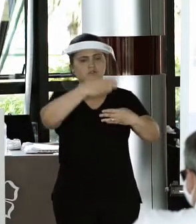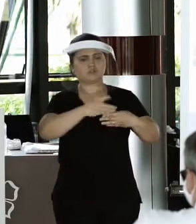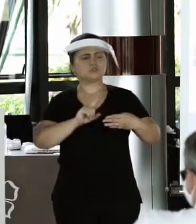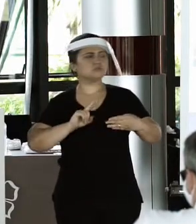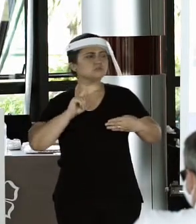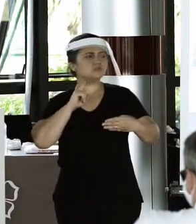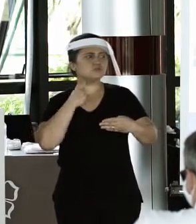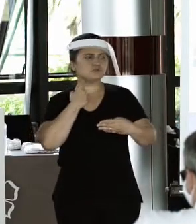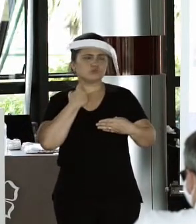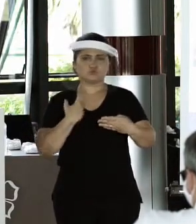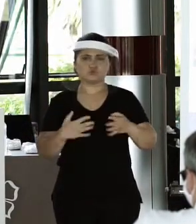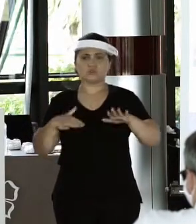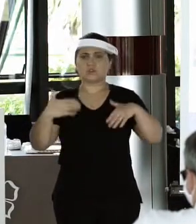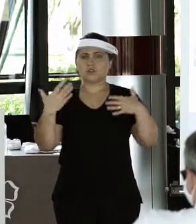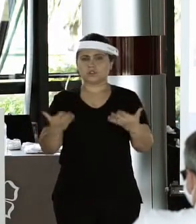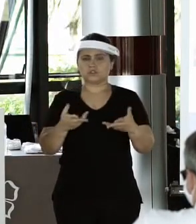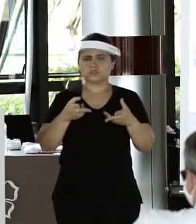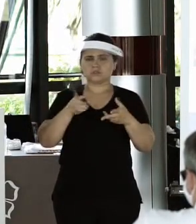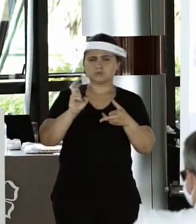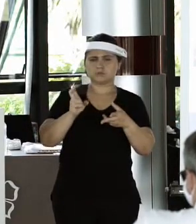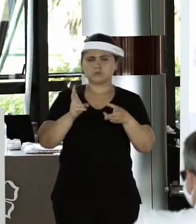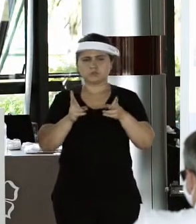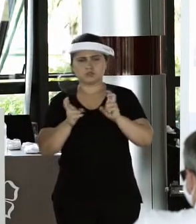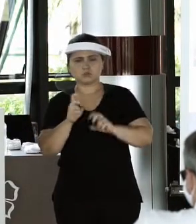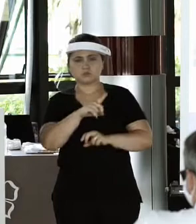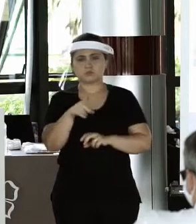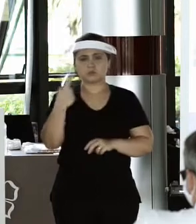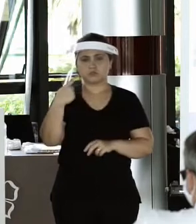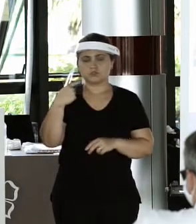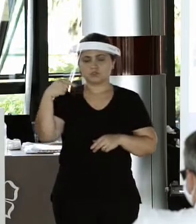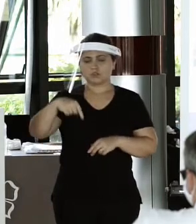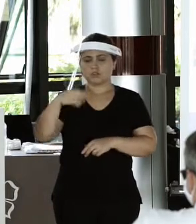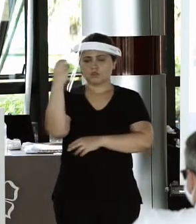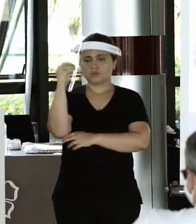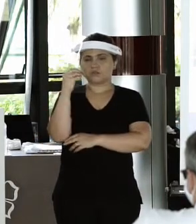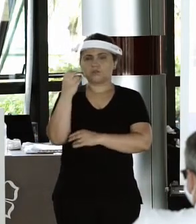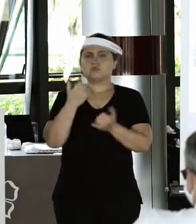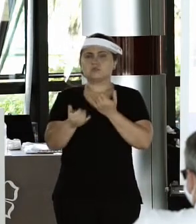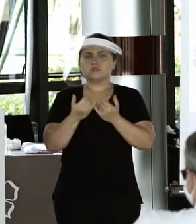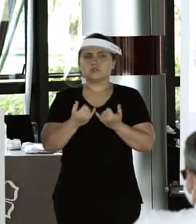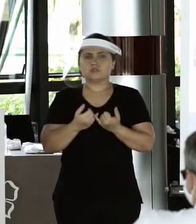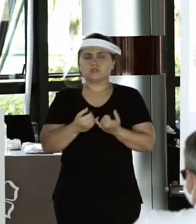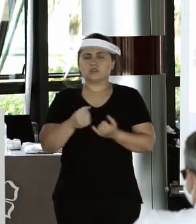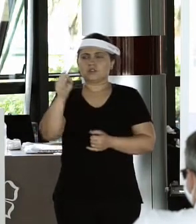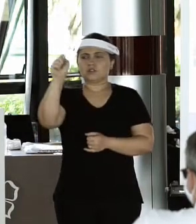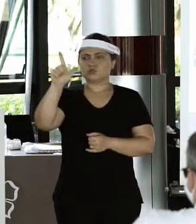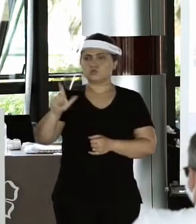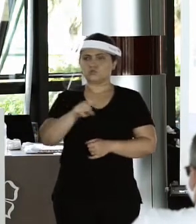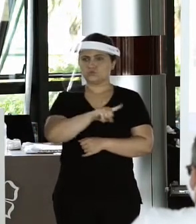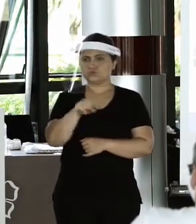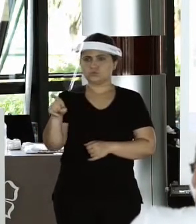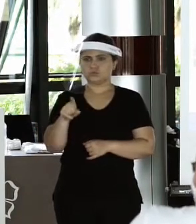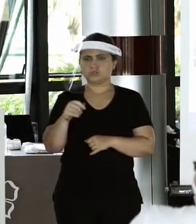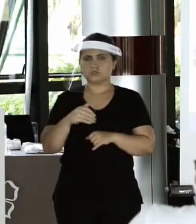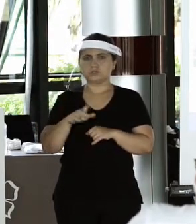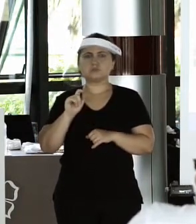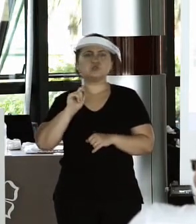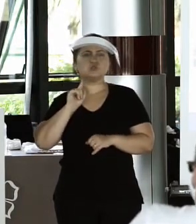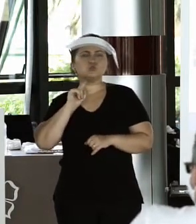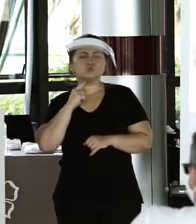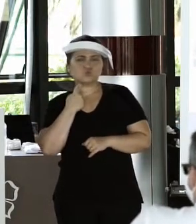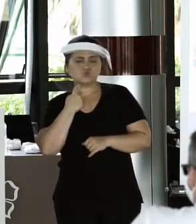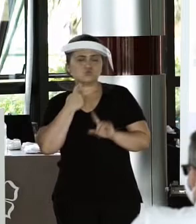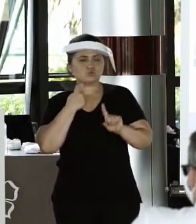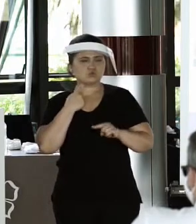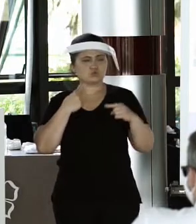mais suja. Então comecem a reparar para vocês verem aqui em Porto Alegre. As fachadas sul de vocês são mais sujas